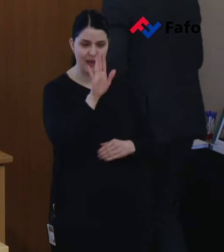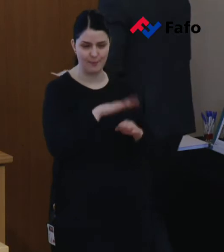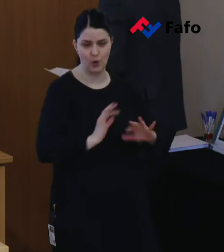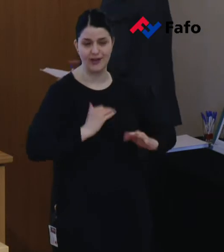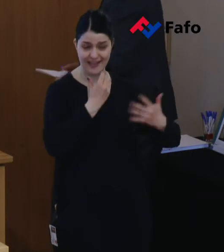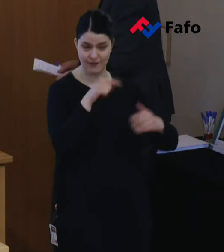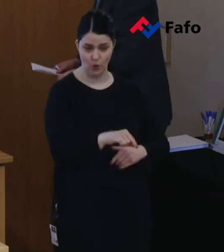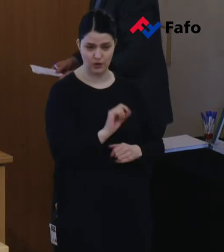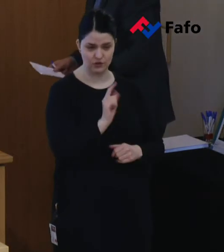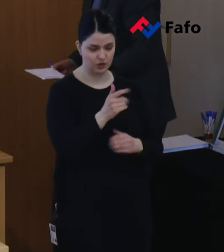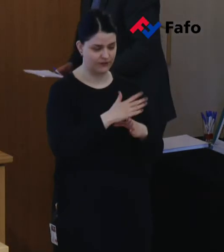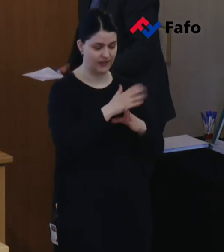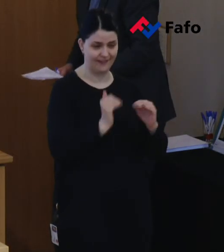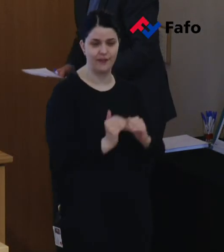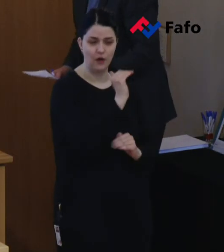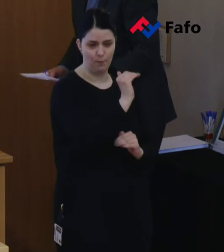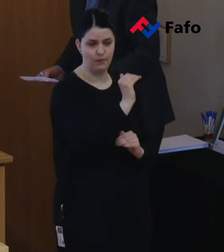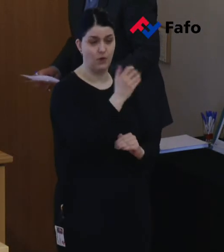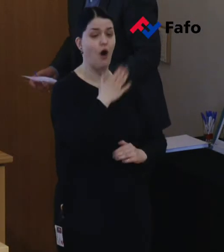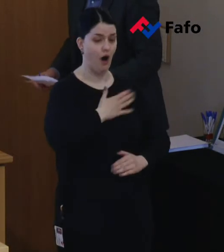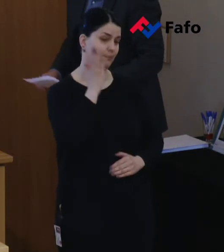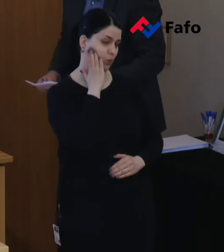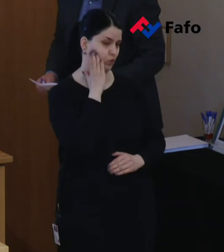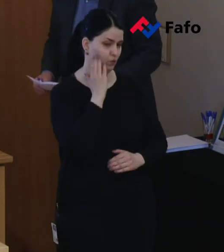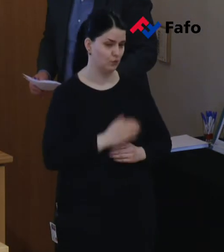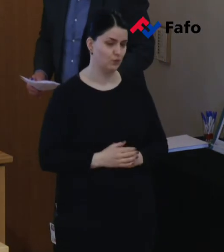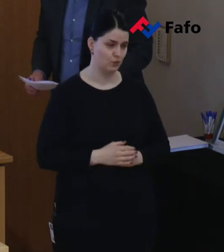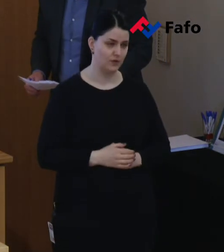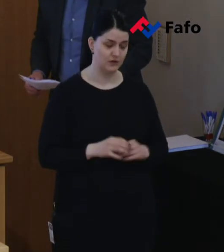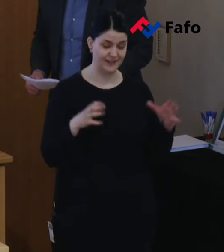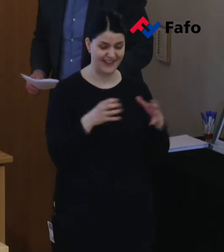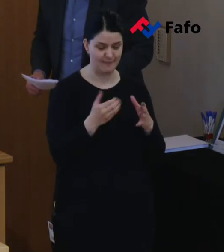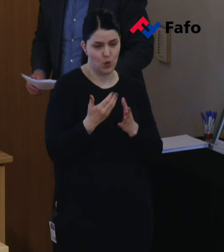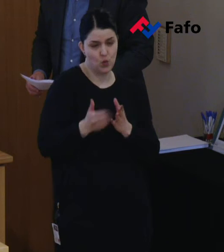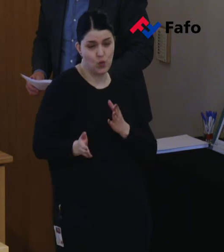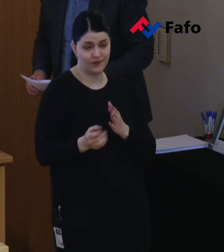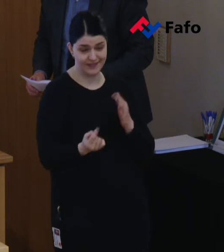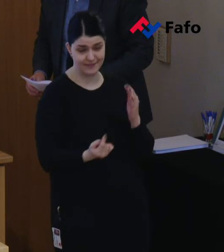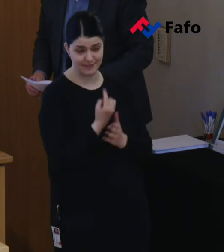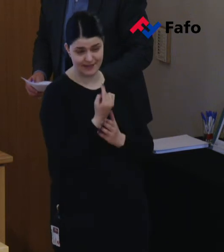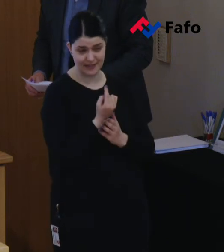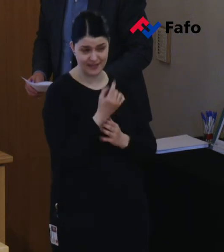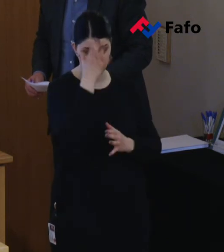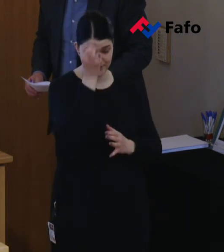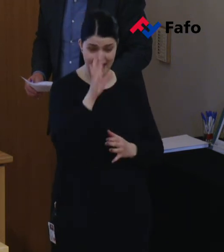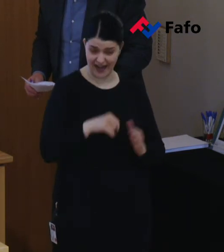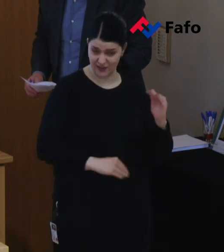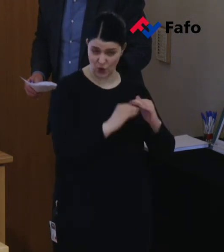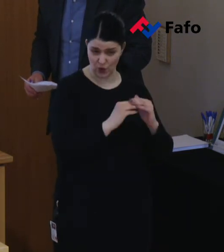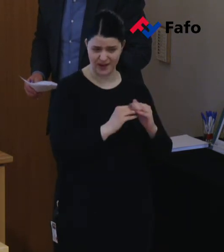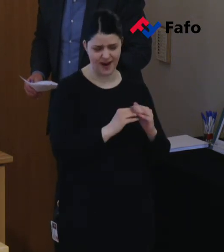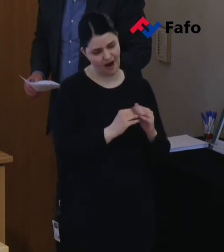bedre livskvalitet, og de bor. Så det dette som har sagt, at et team uten spesialistkompetanse, det tilstrekkelig? Så må vi lære av